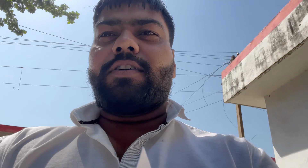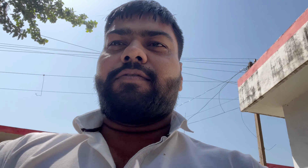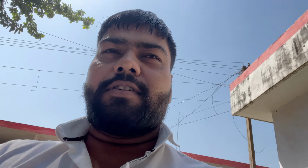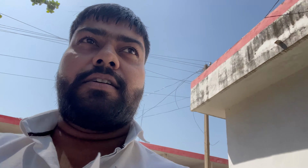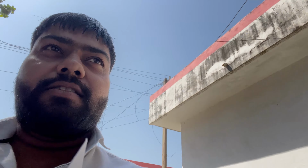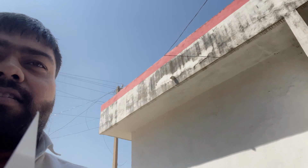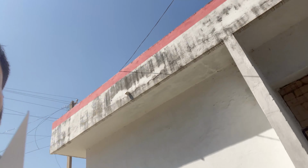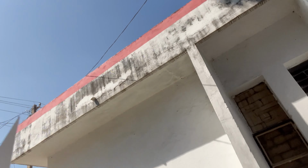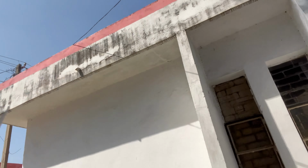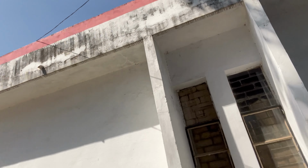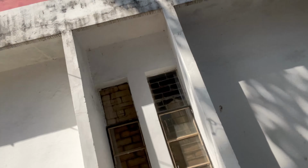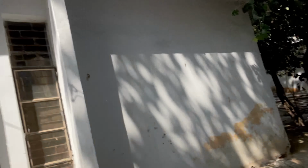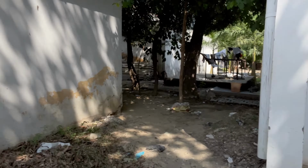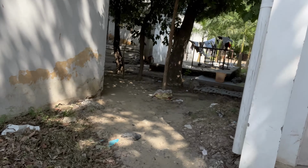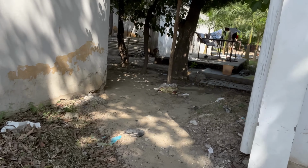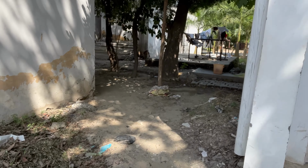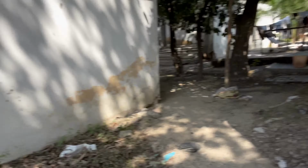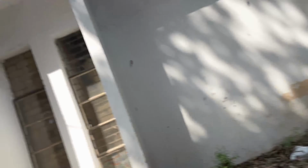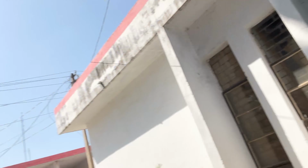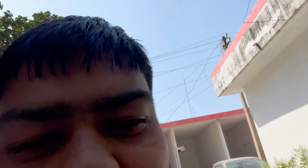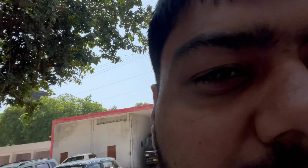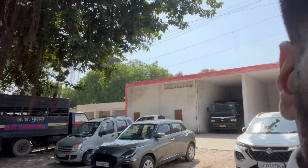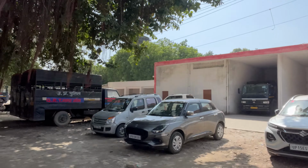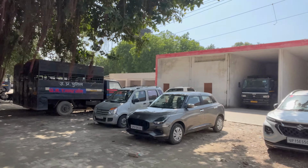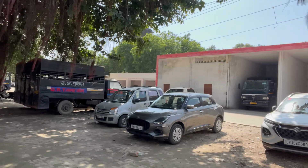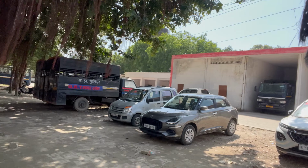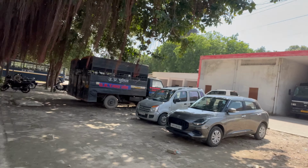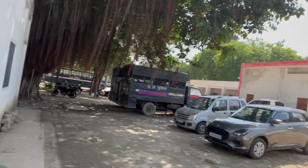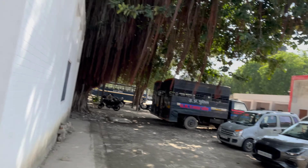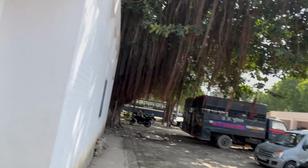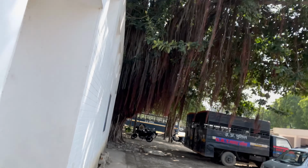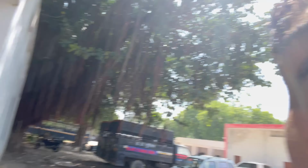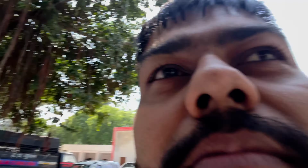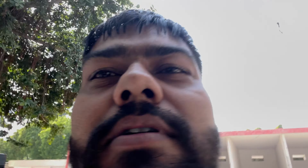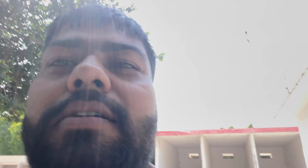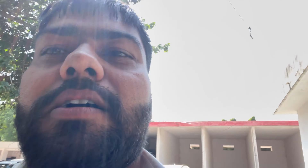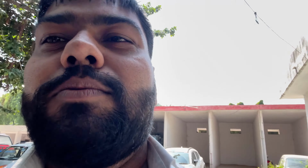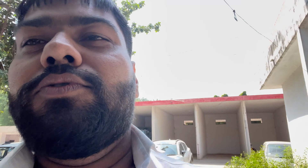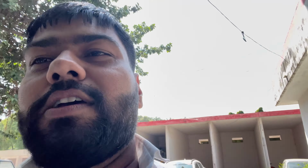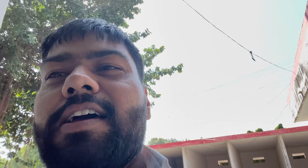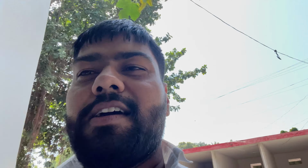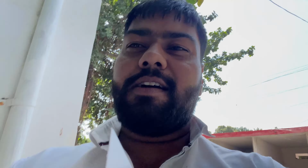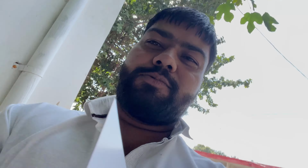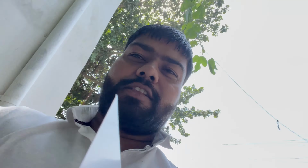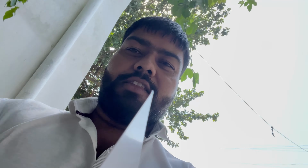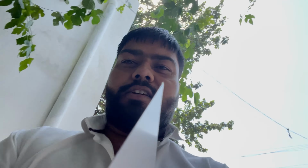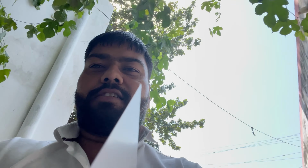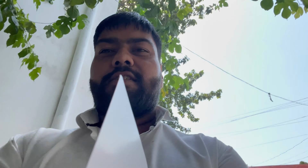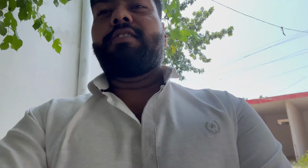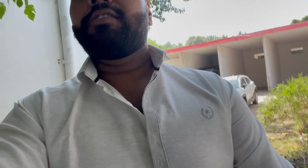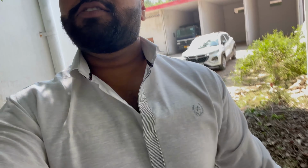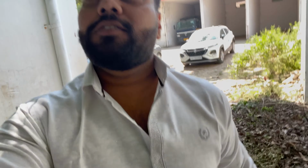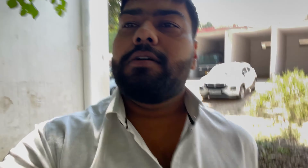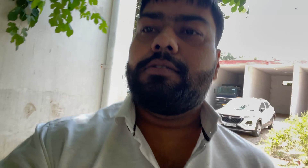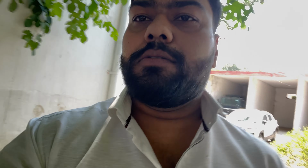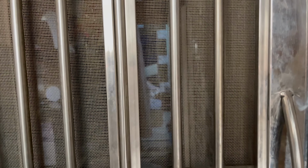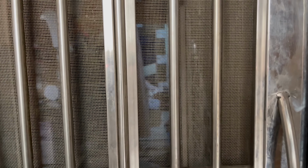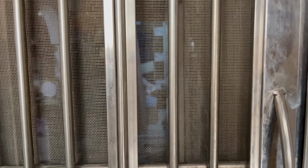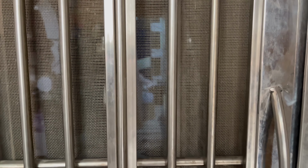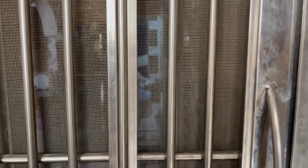फटाफट। चलो भाई कर तो आए सारा काम, अब हो गया है, अब चलते हैं। चलो भाई सो गाइस घर